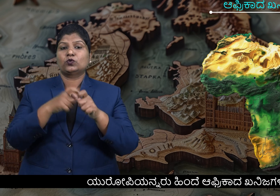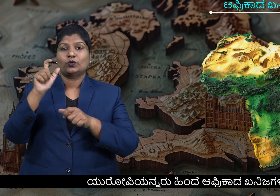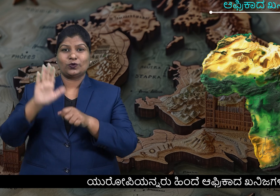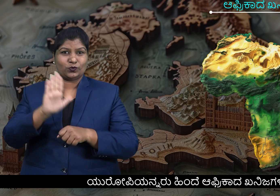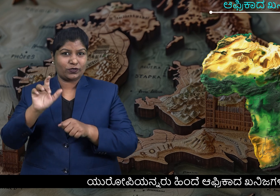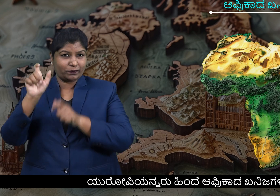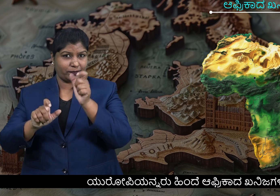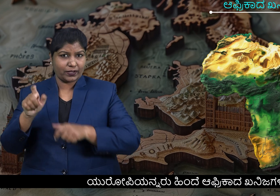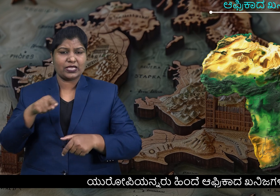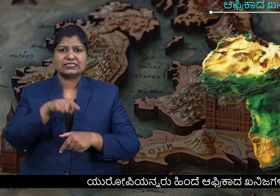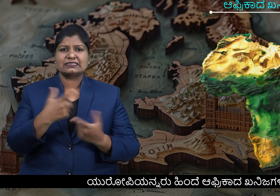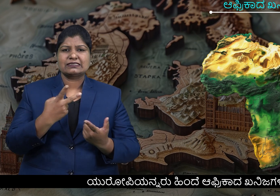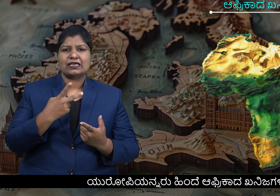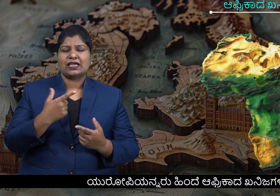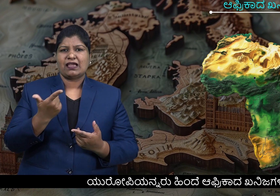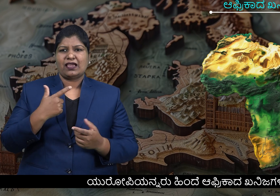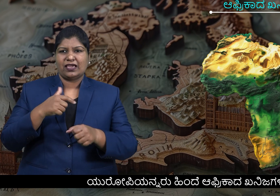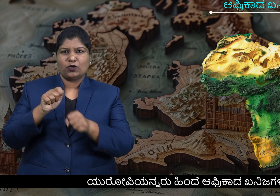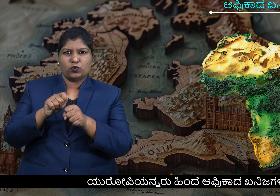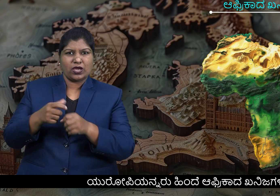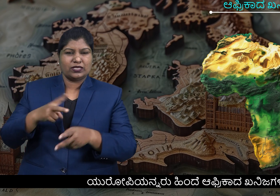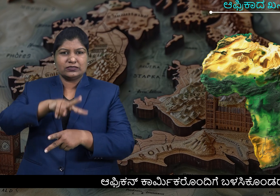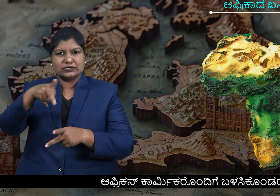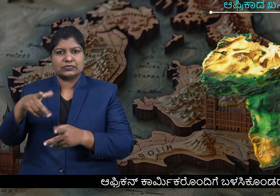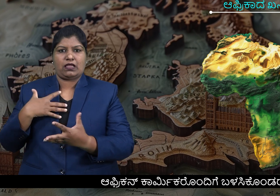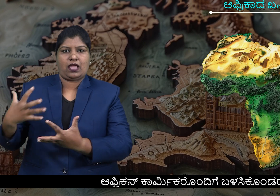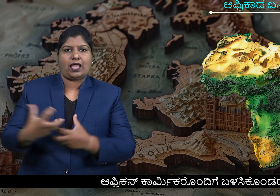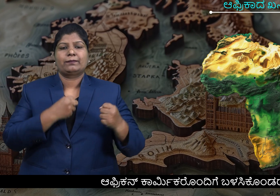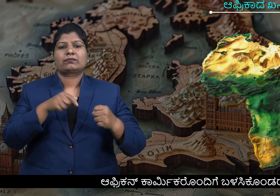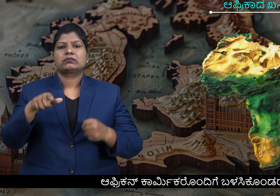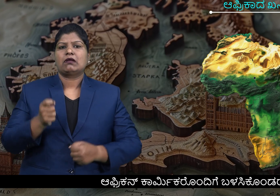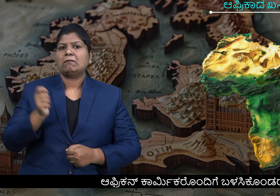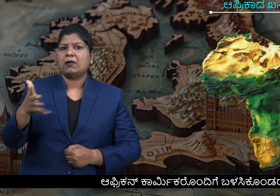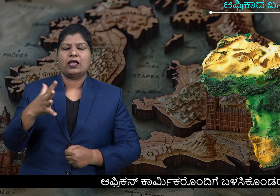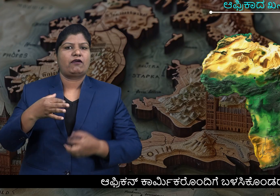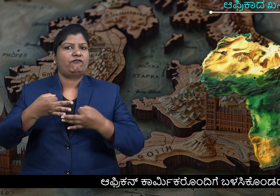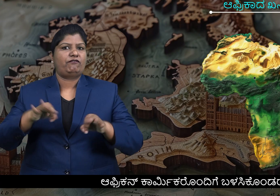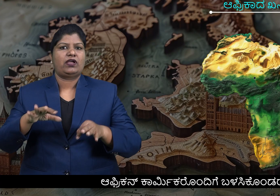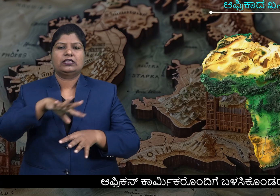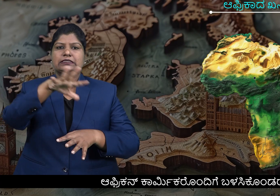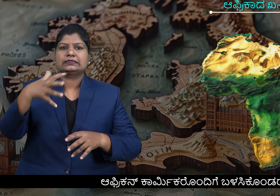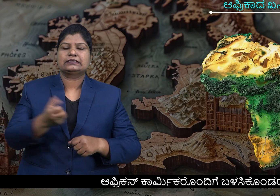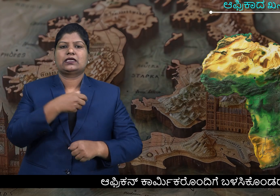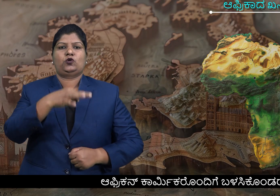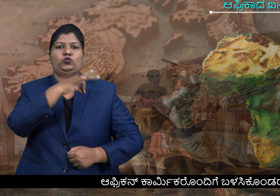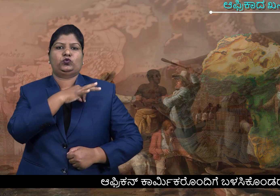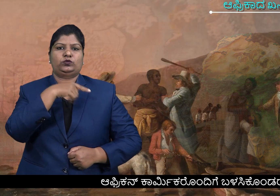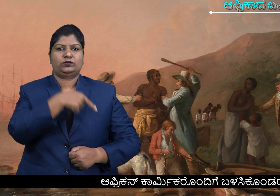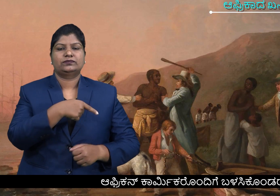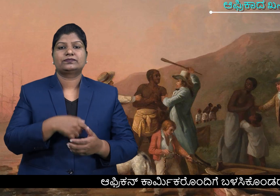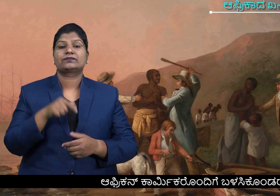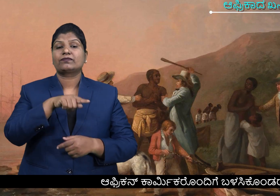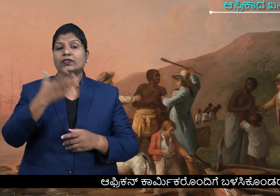ಯುರೋಪಿಯನ್ನರು ಹಿಂದೆ ಆಫ್ರಿಕಾದ ಖನಿಜಗಳನ್ನು ಆಫ್ರಿಕನ್ ಕಾರ್ಮಿಕರೊಂದಿಗೆ ಬಳಸಿಕೊಂಡರು.